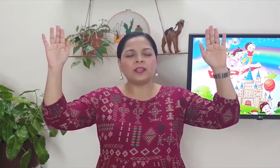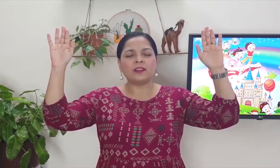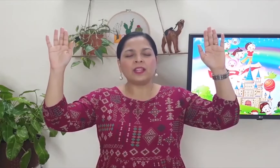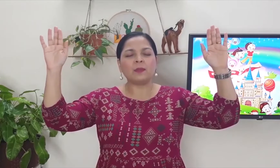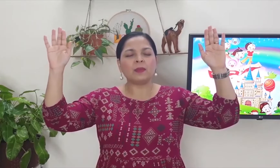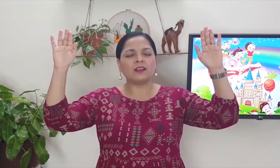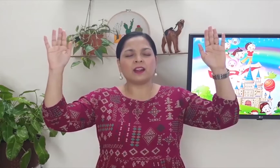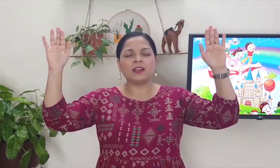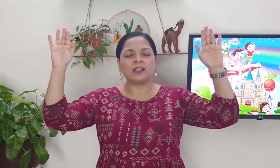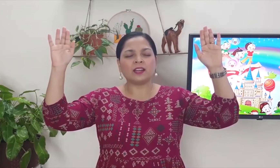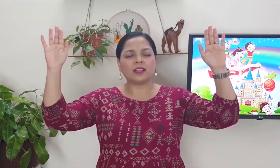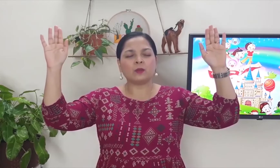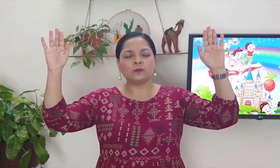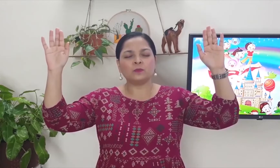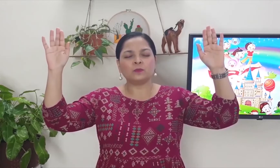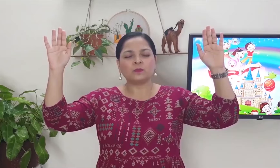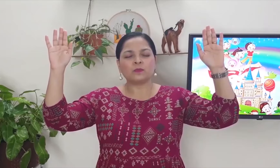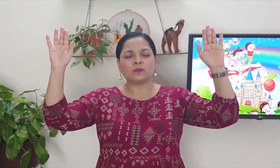परमेश्वरको सन्तान भएको छु।